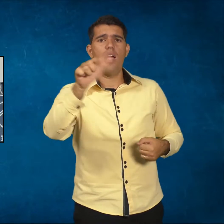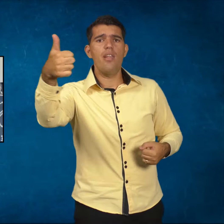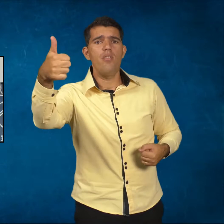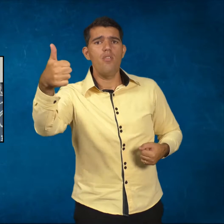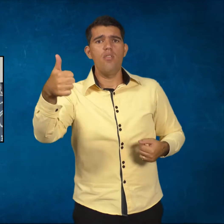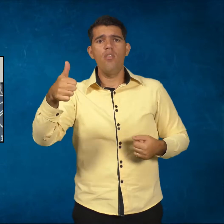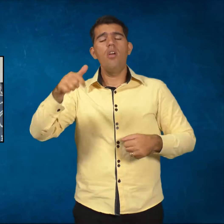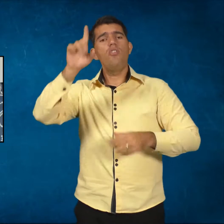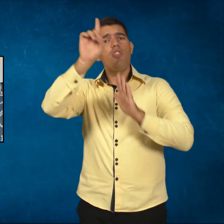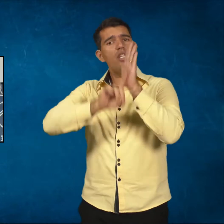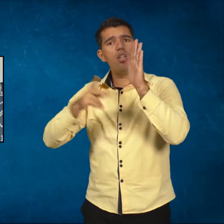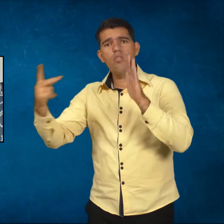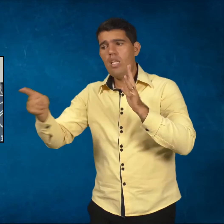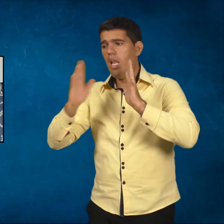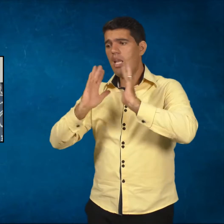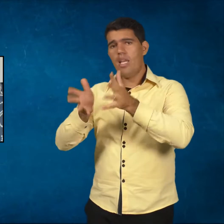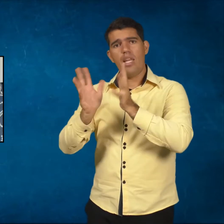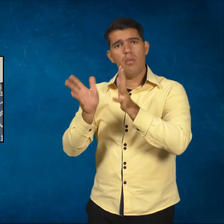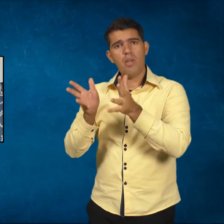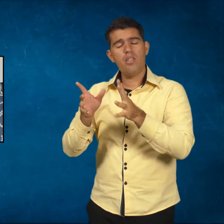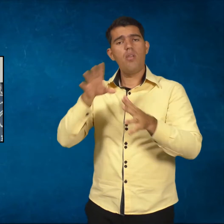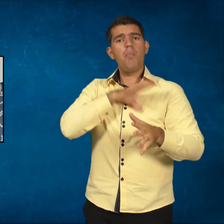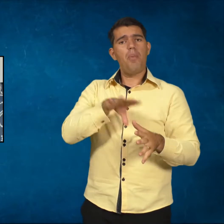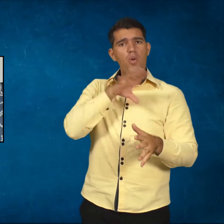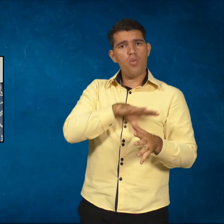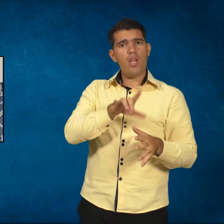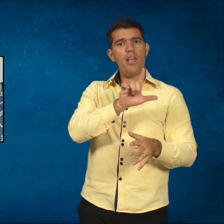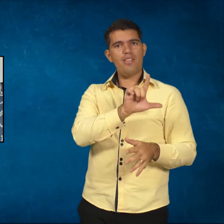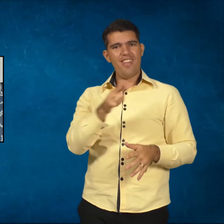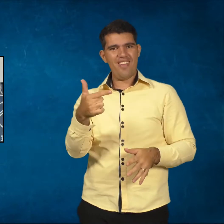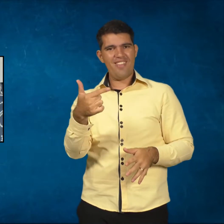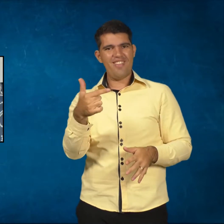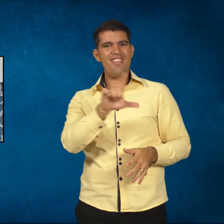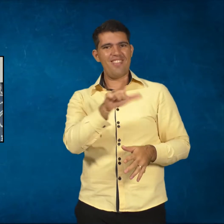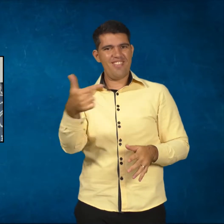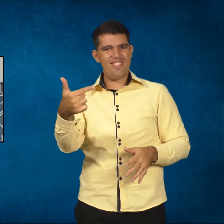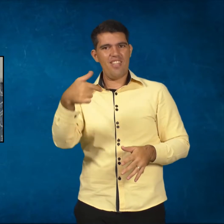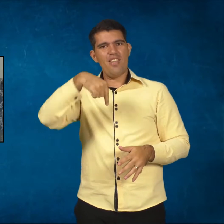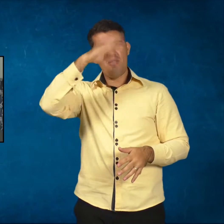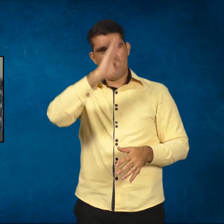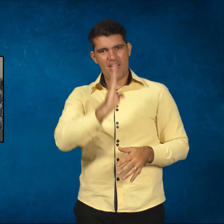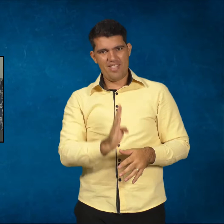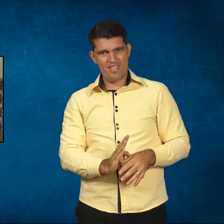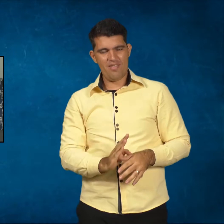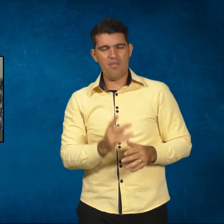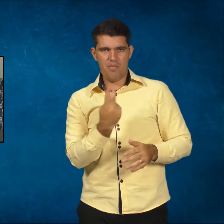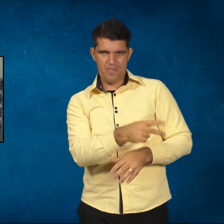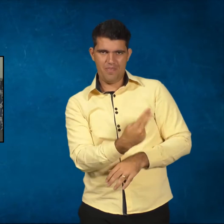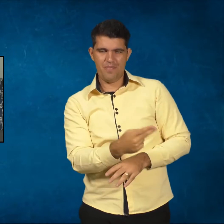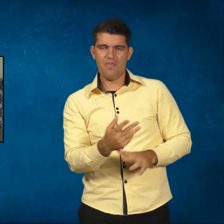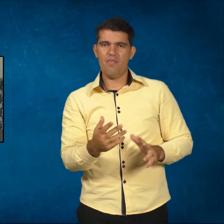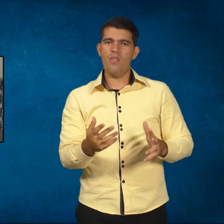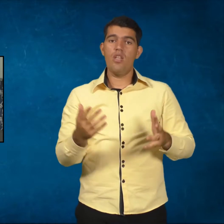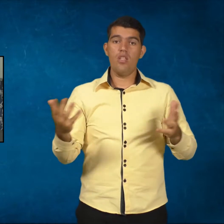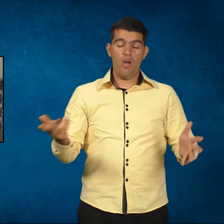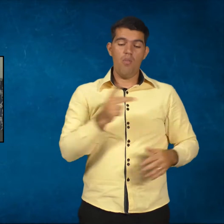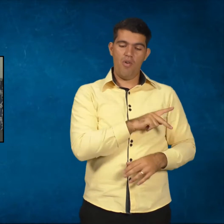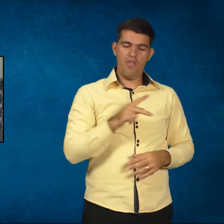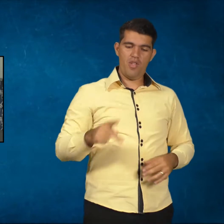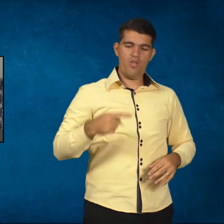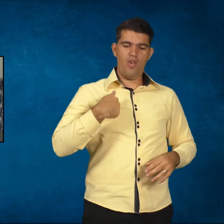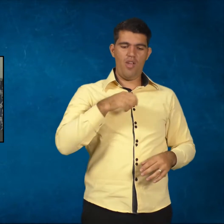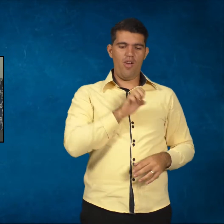de ter libras e de ter a língua portuguesa como segunda língua, porque é a brasileira. Então, esse professor que